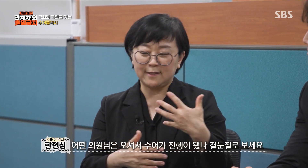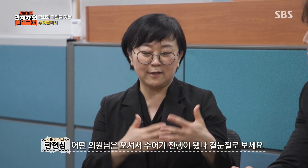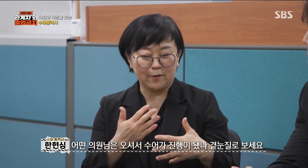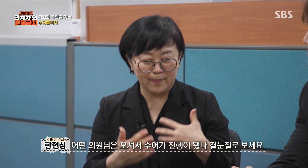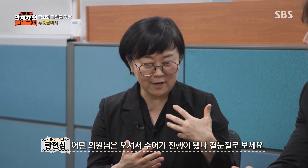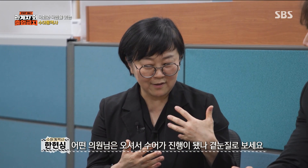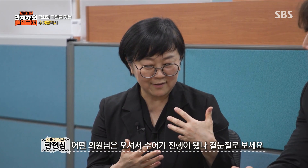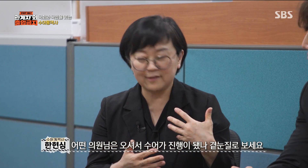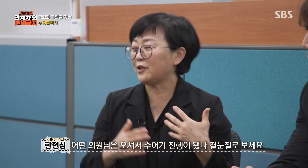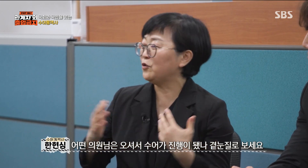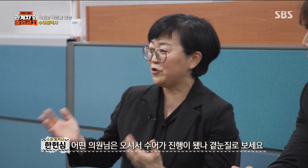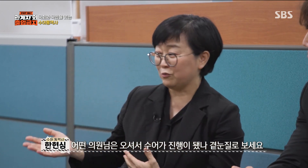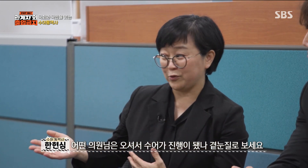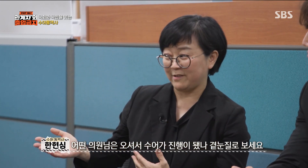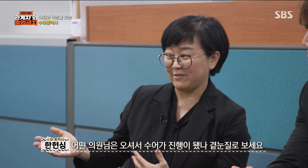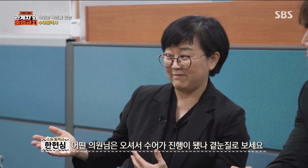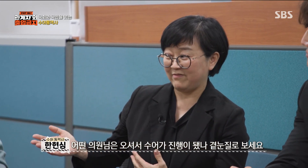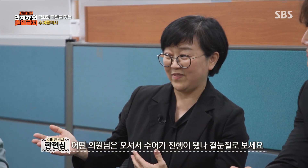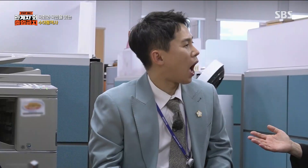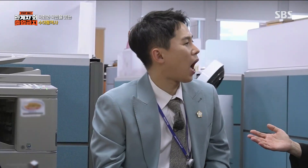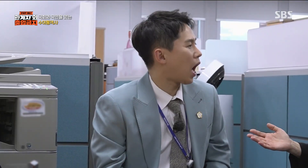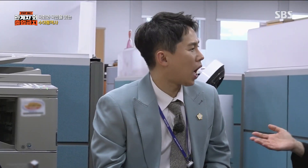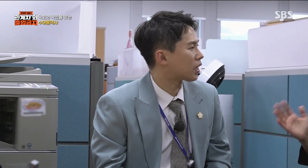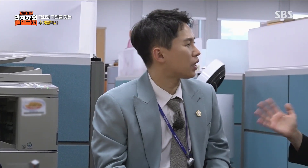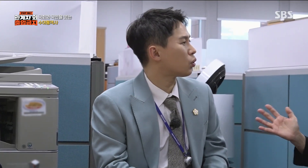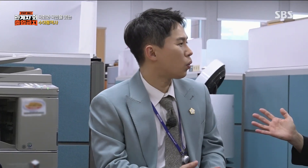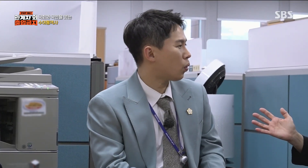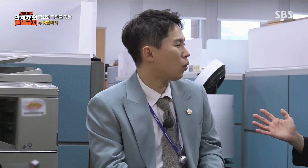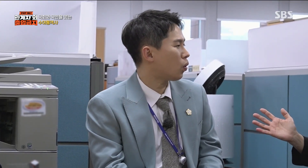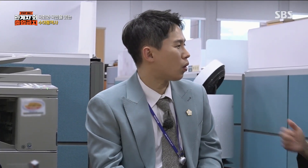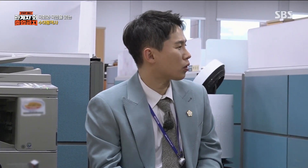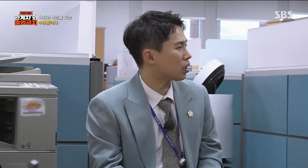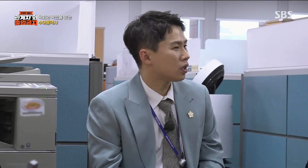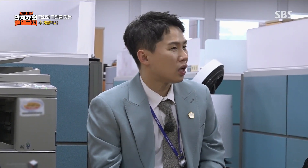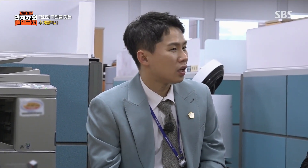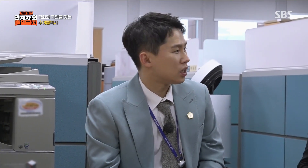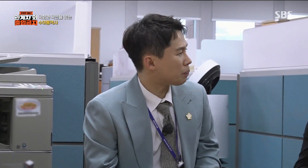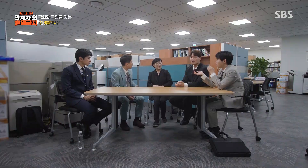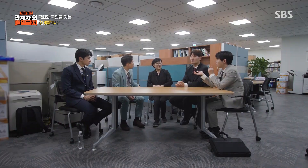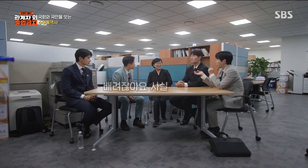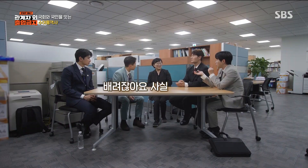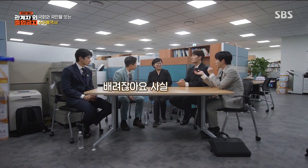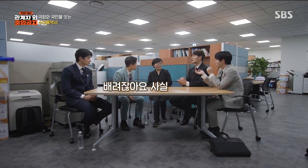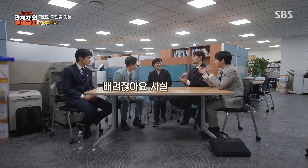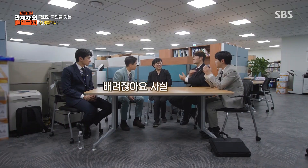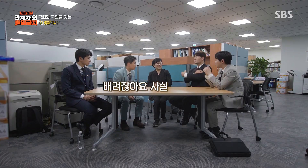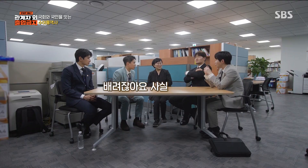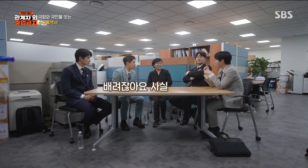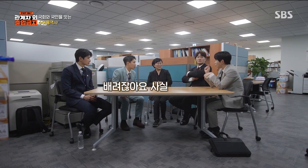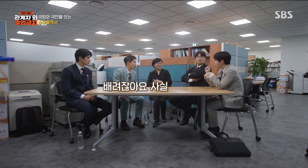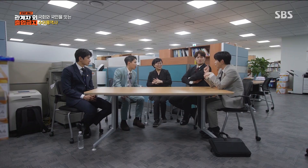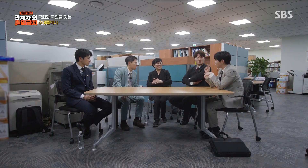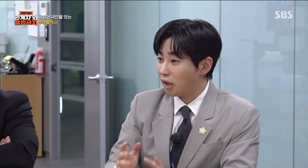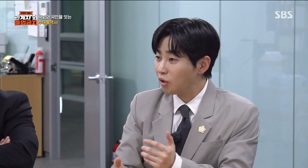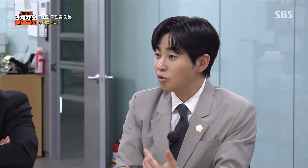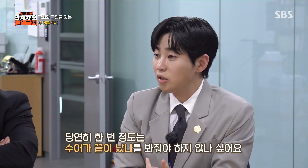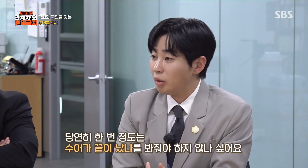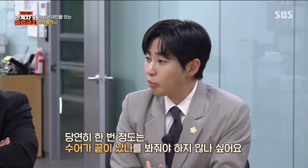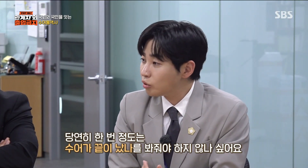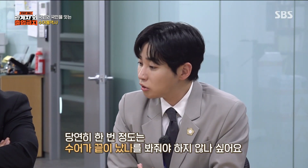제가 수어가 진행이 됐나 이를 겪는지를 보세요. 계속. 그런 분도 계세요. 사실 배려잖아요 사실. 그 정도